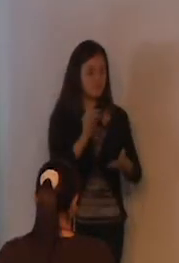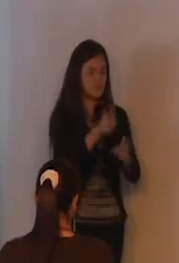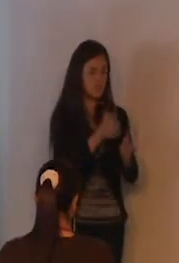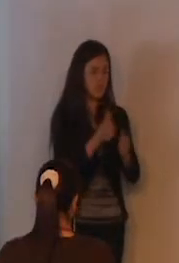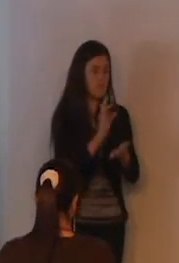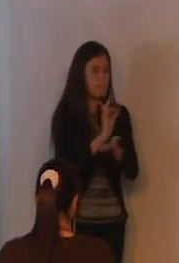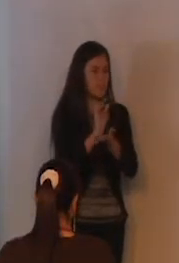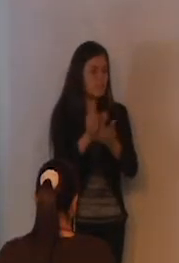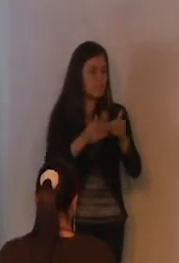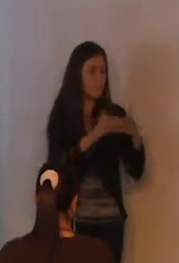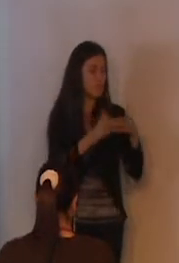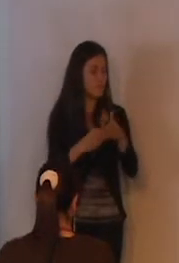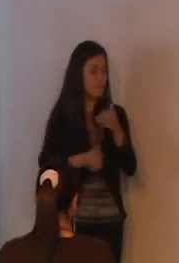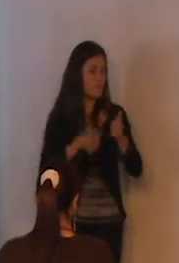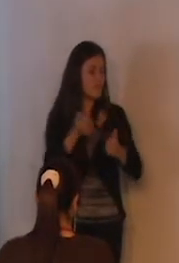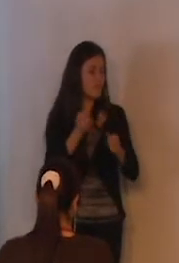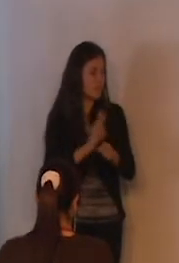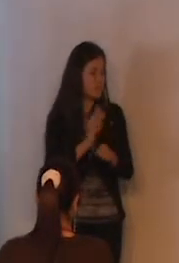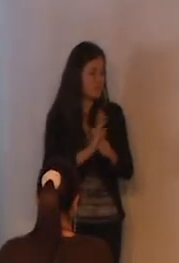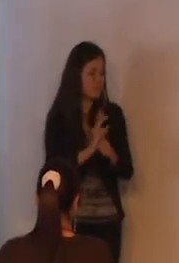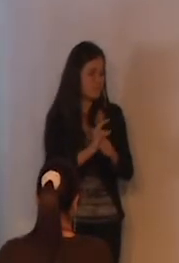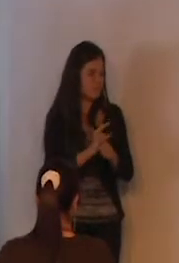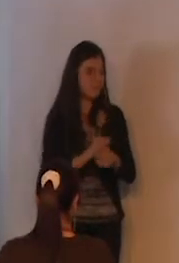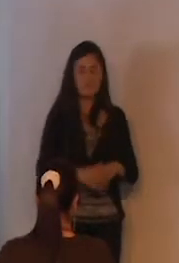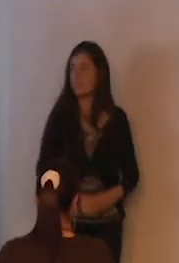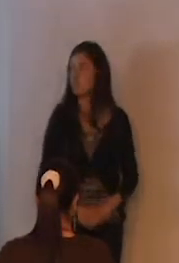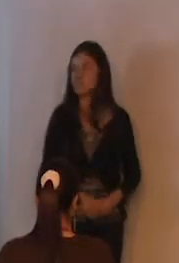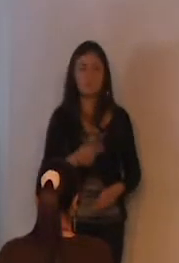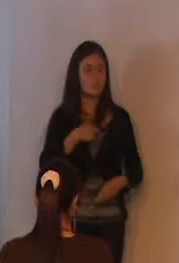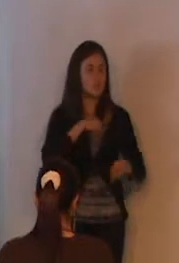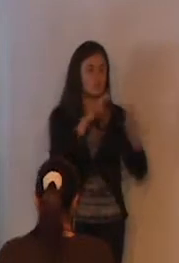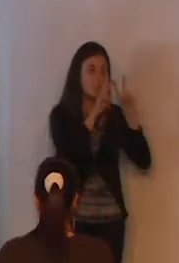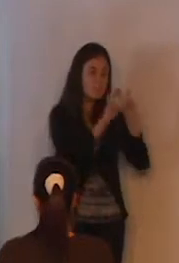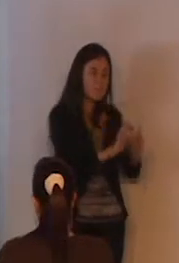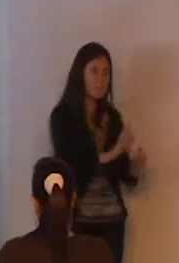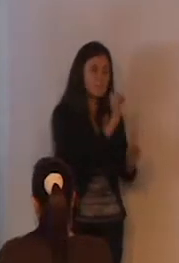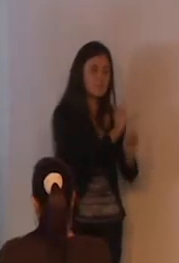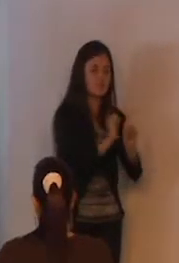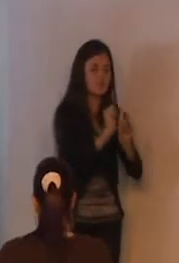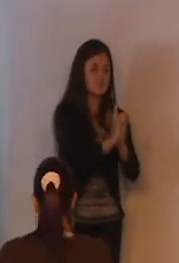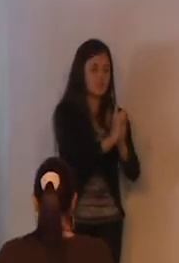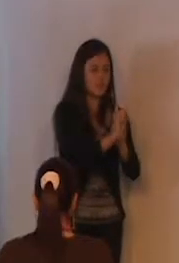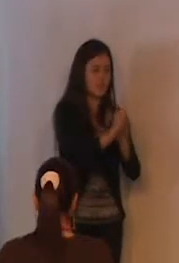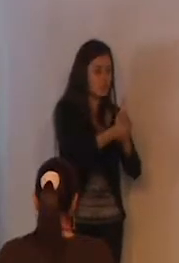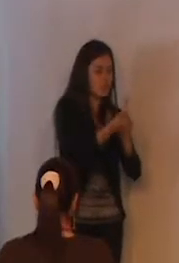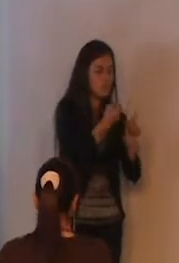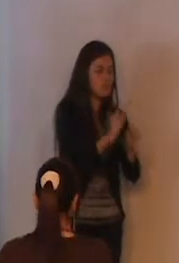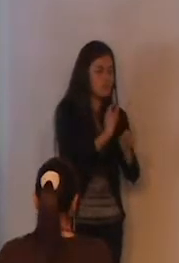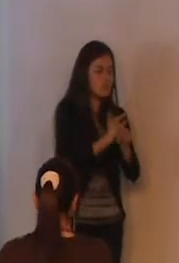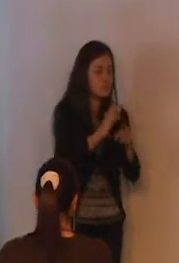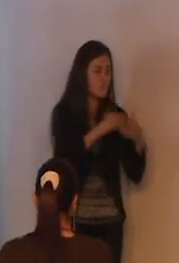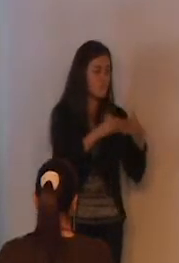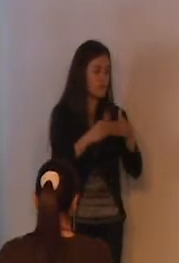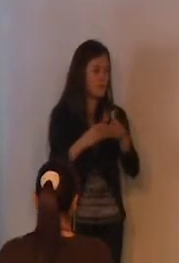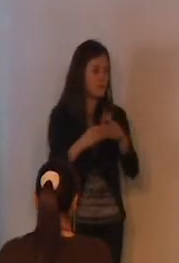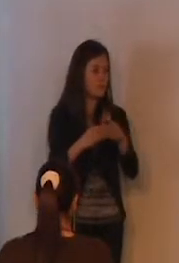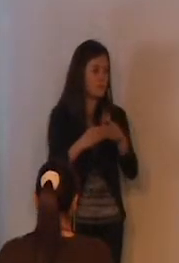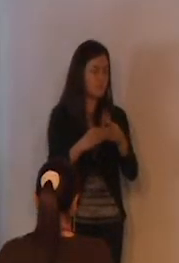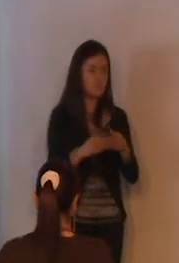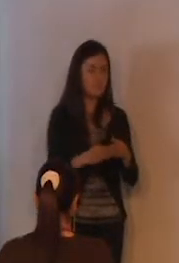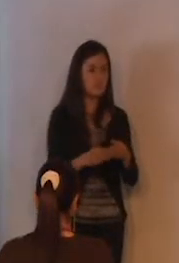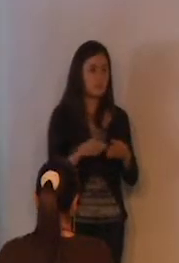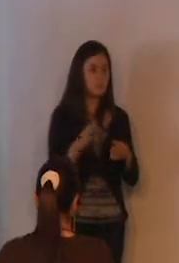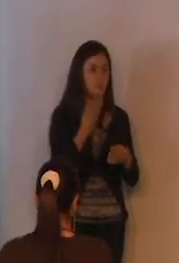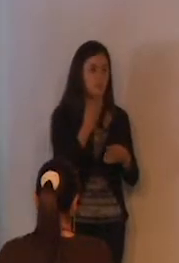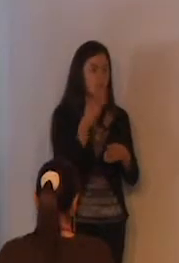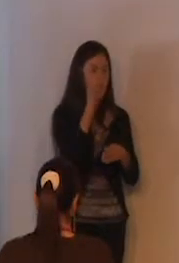¿Qué metodología se utilizó? Entonces, como estamos haciendo investigación social, la investigación social se